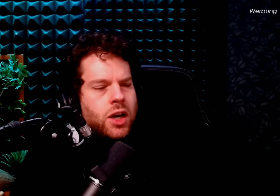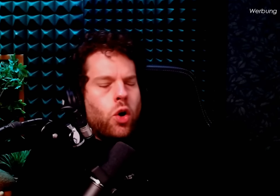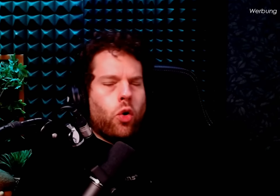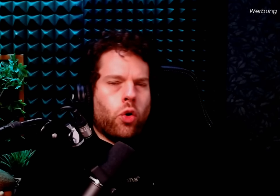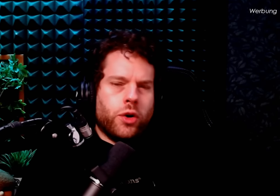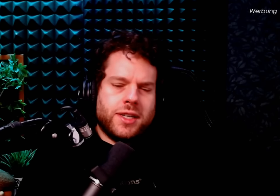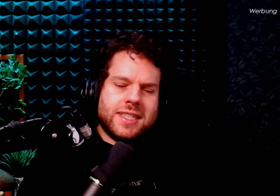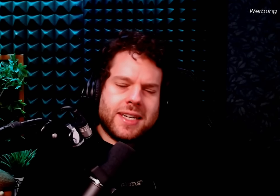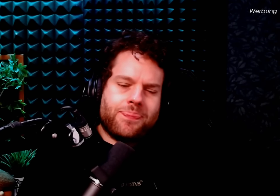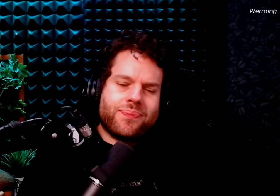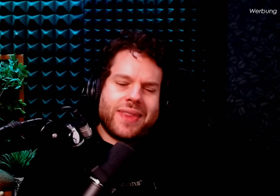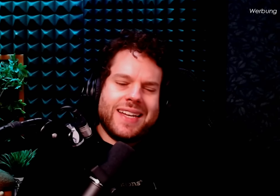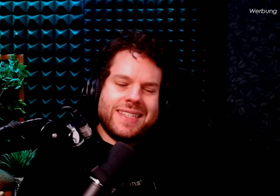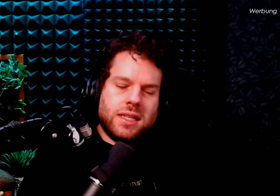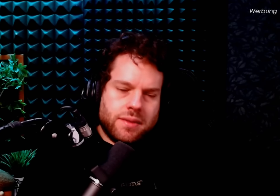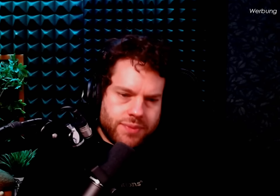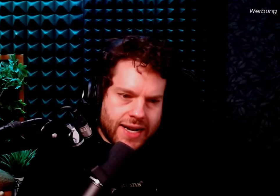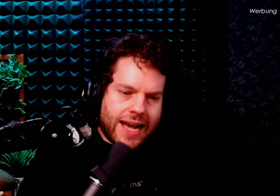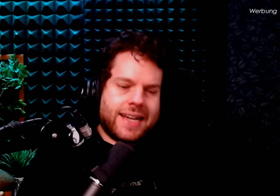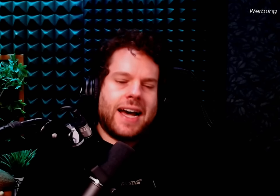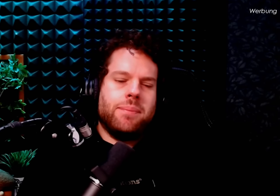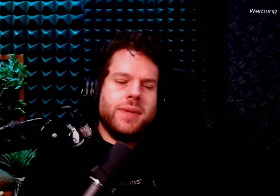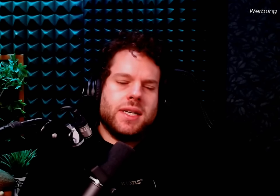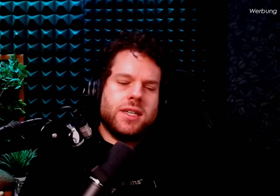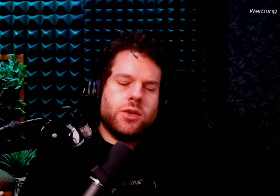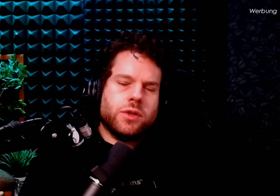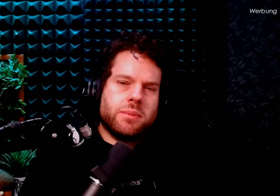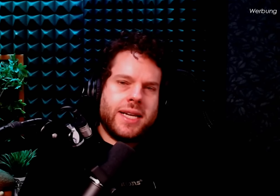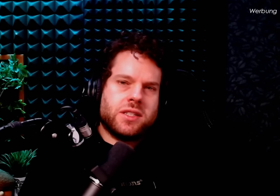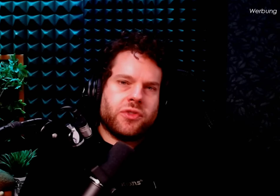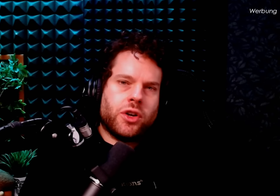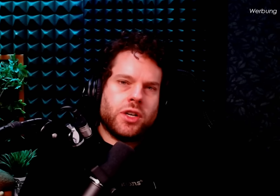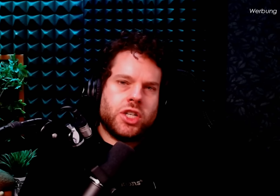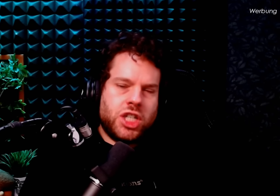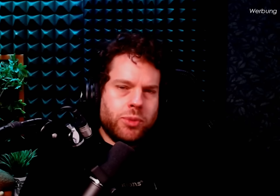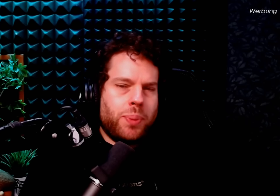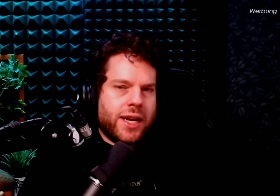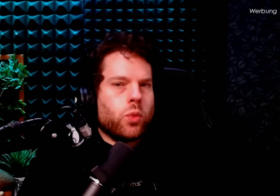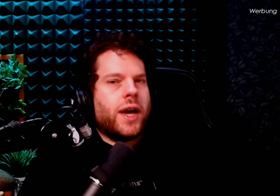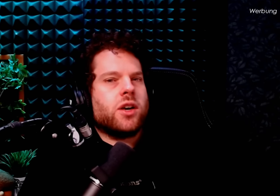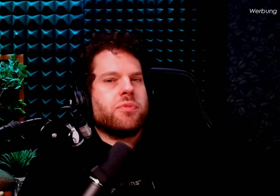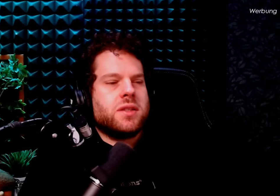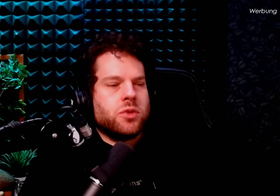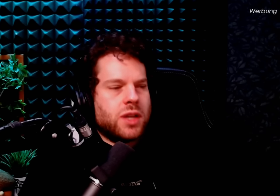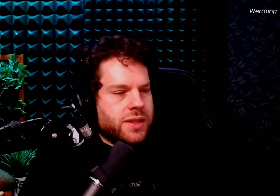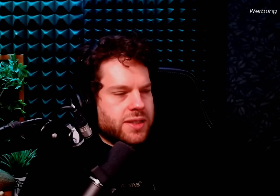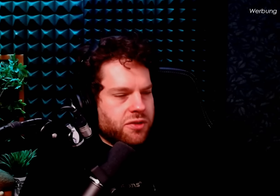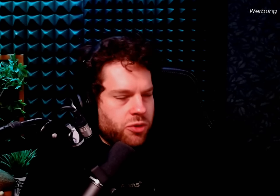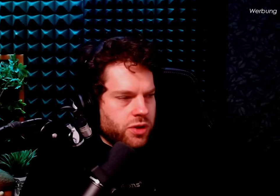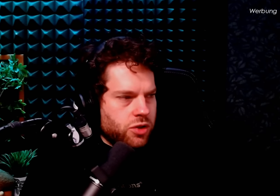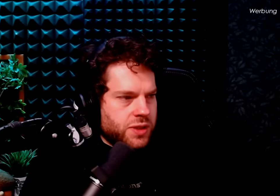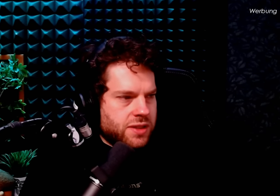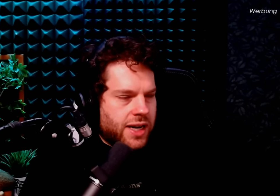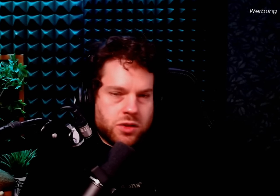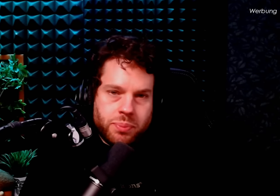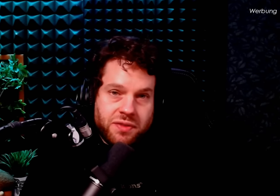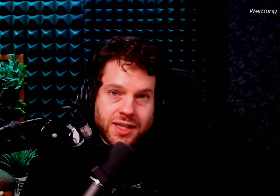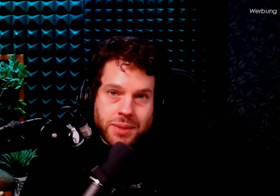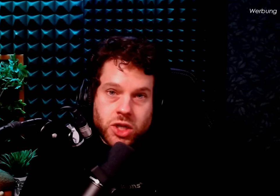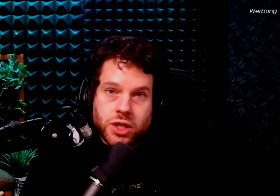und da kamen die Jungs und Mädels von Chibo Black & White auf mich zu und haben gesagt, Florentin, bist ein nahezu perfekter Mensch.